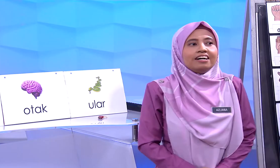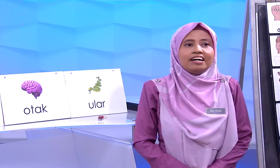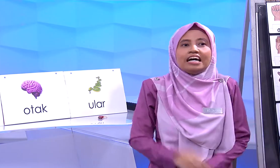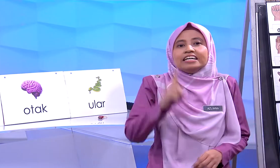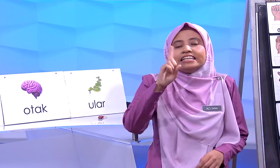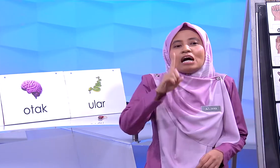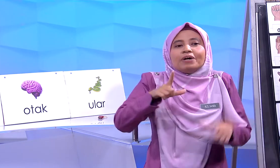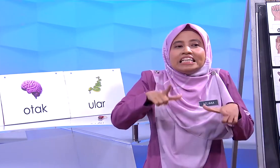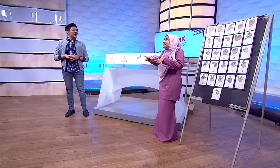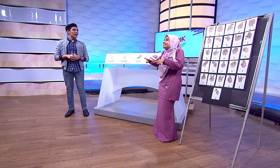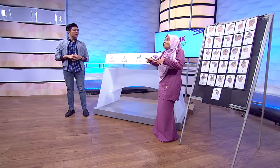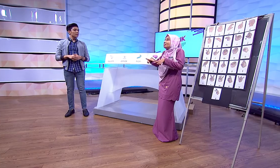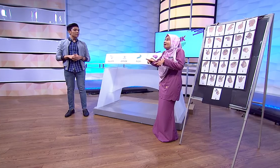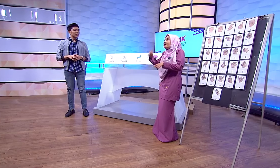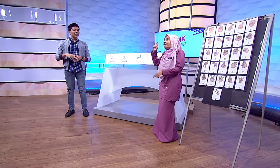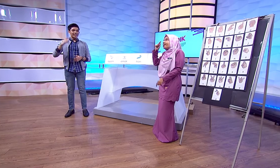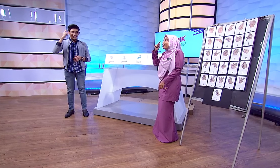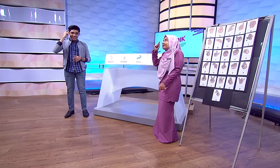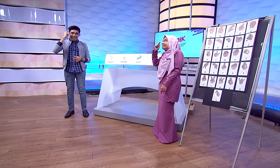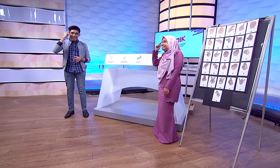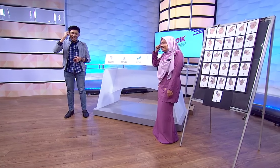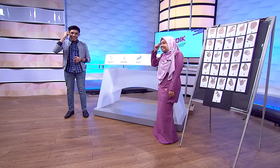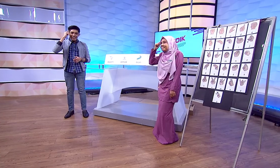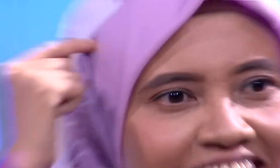anjing di sini